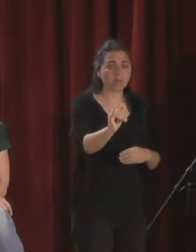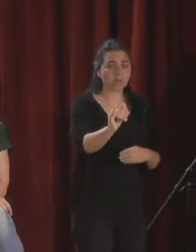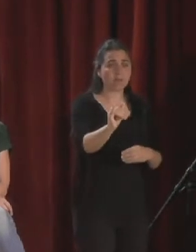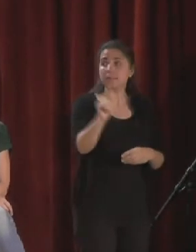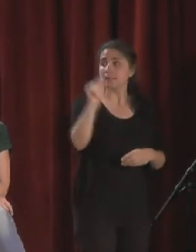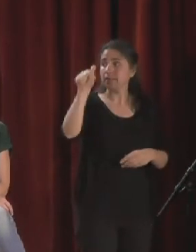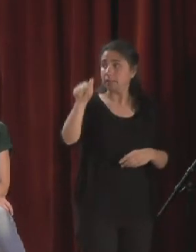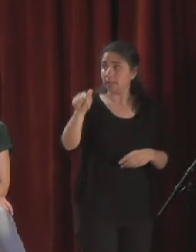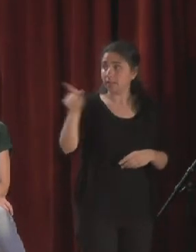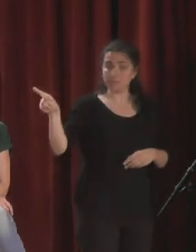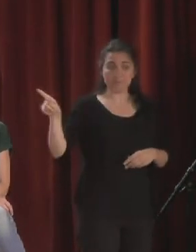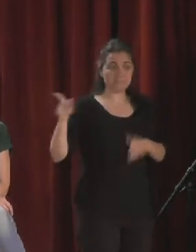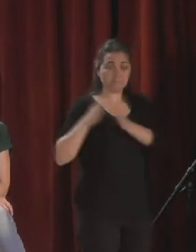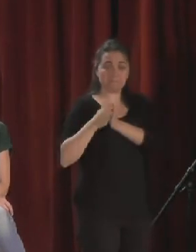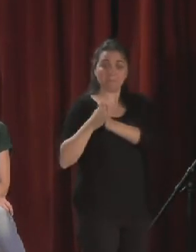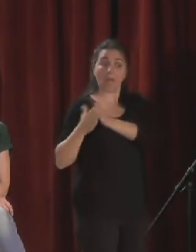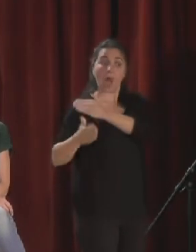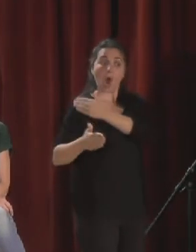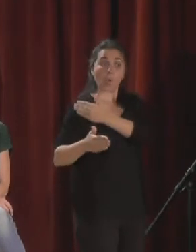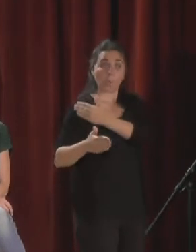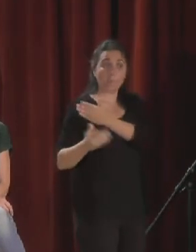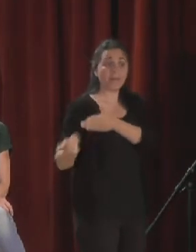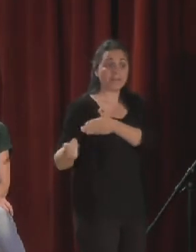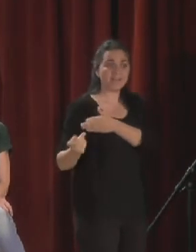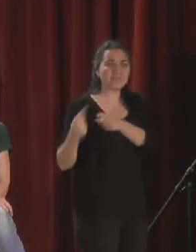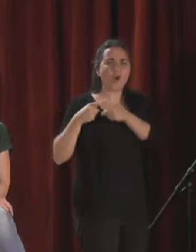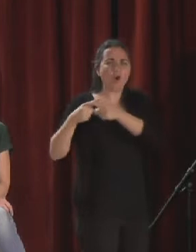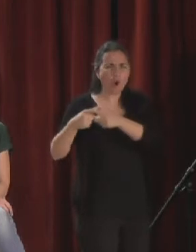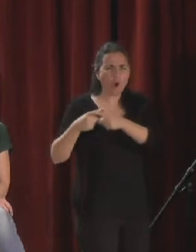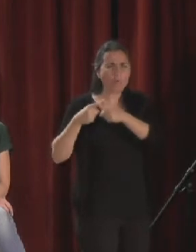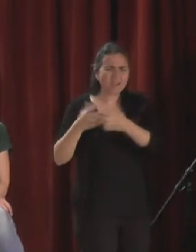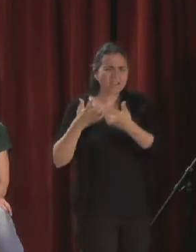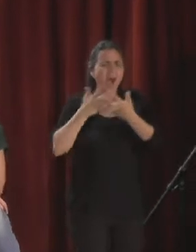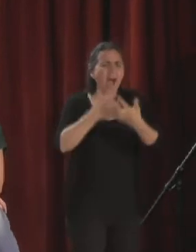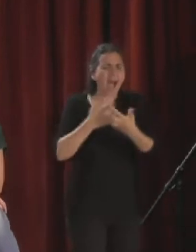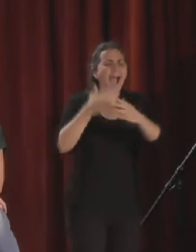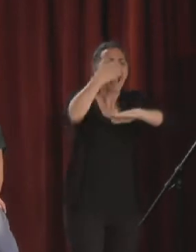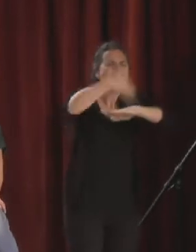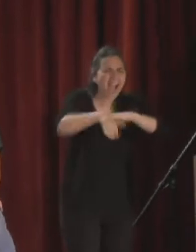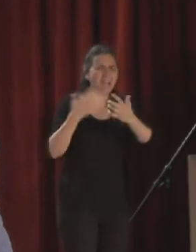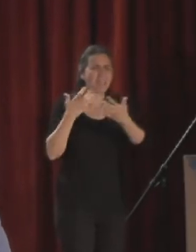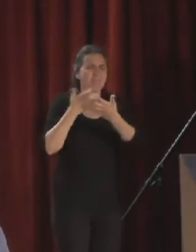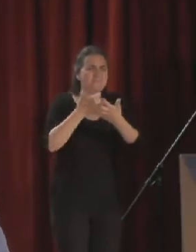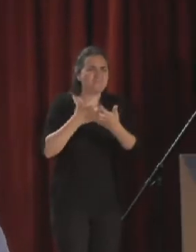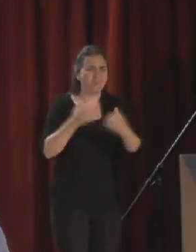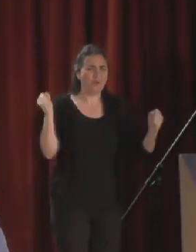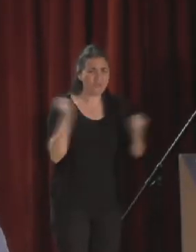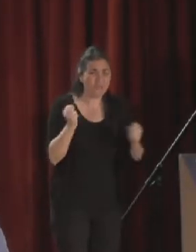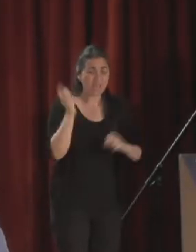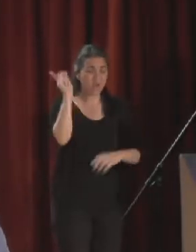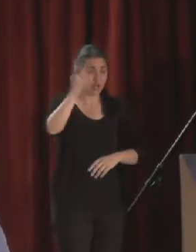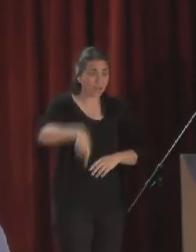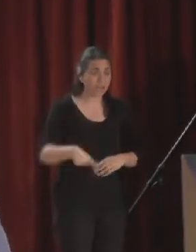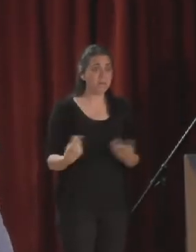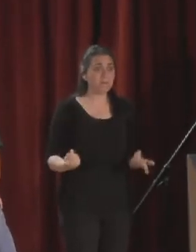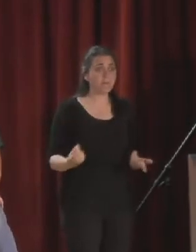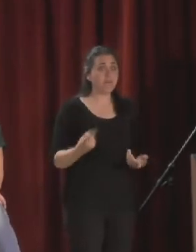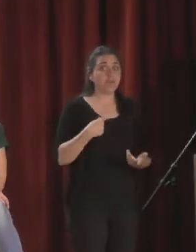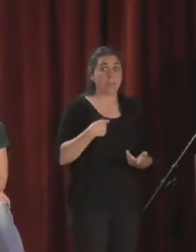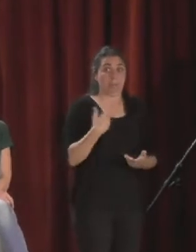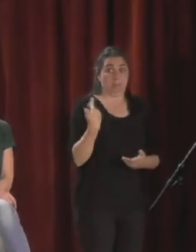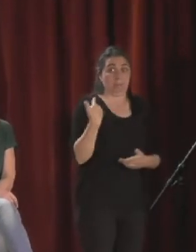da que está aquí, coa que compartín e logo compartindo moitas loitas, moita rúa, moito frío. Hai outra xente a que coñezo hai